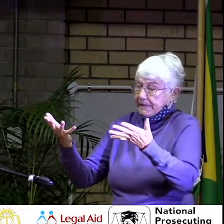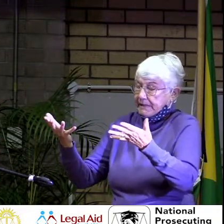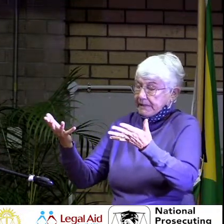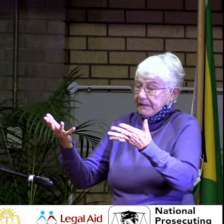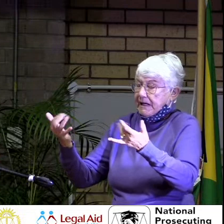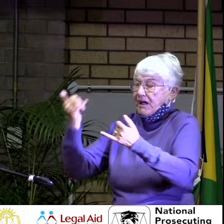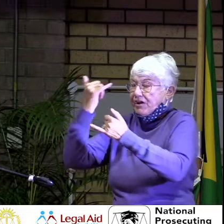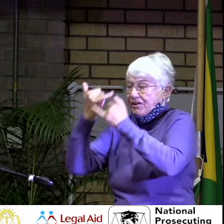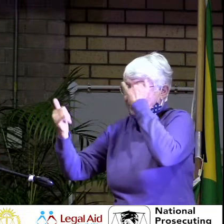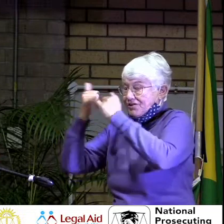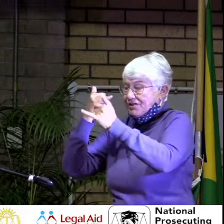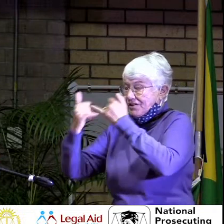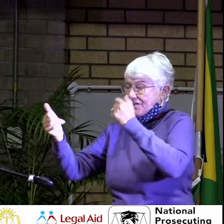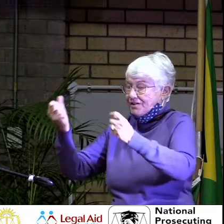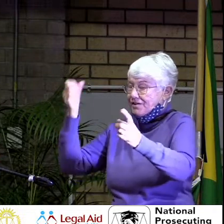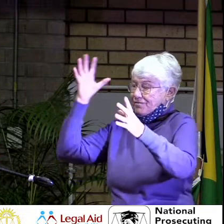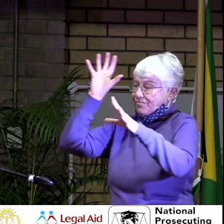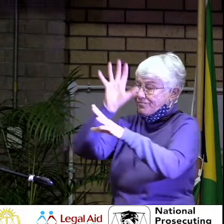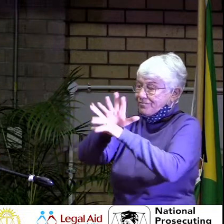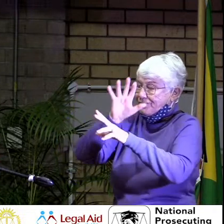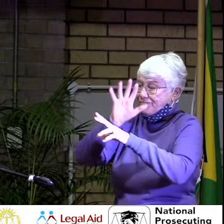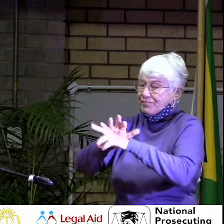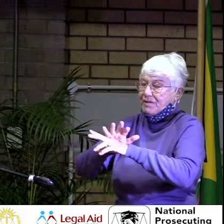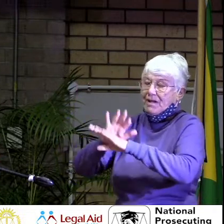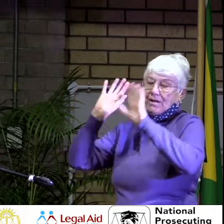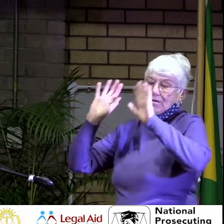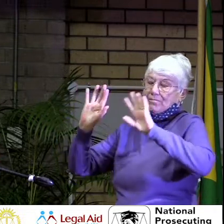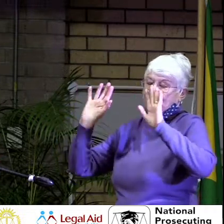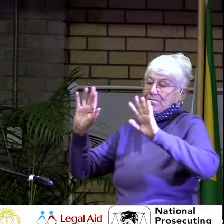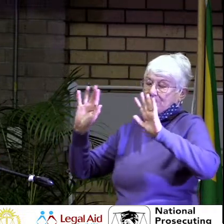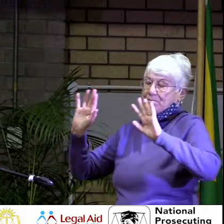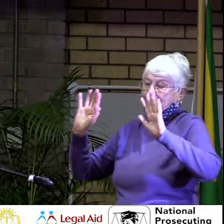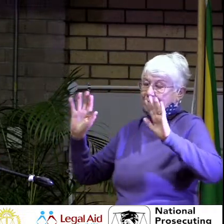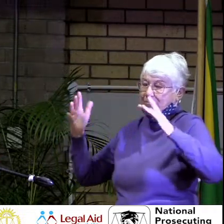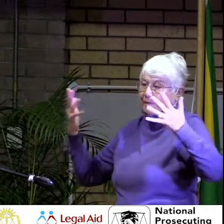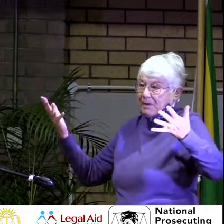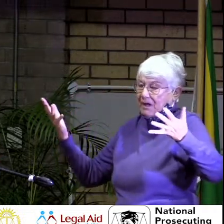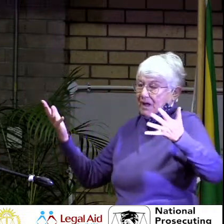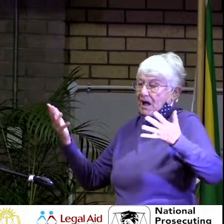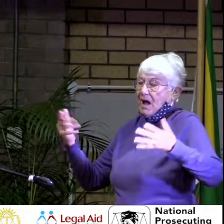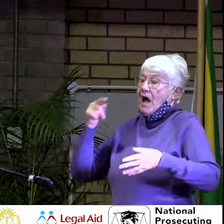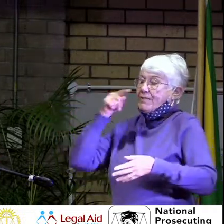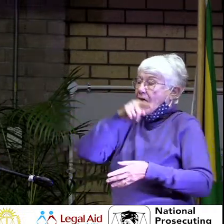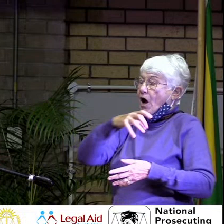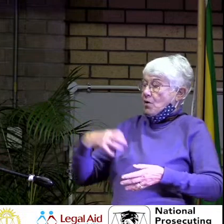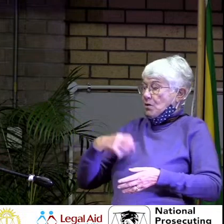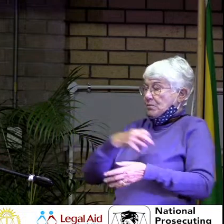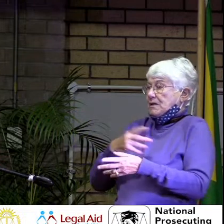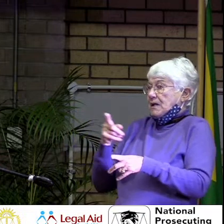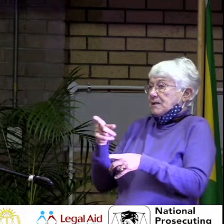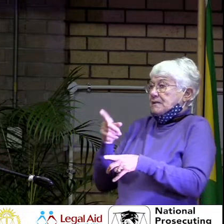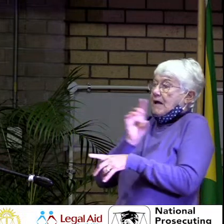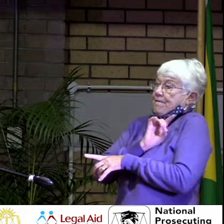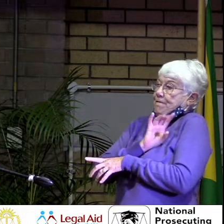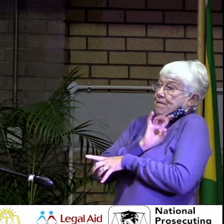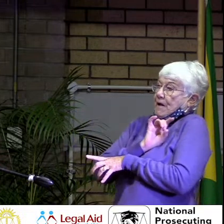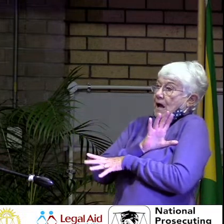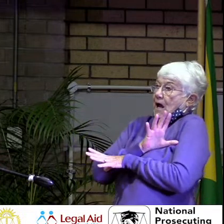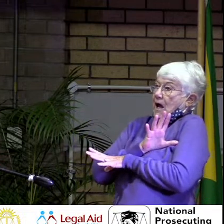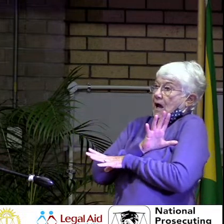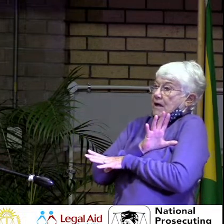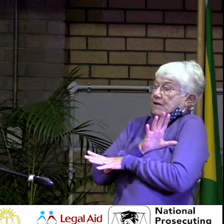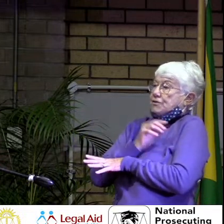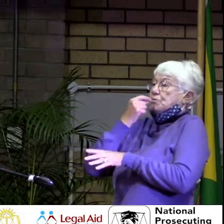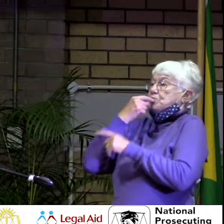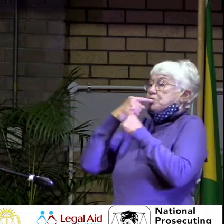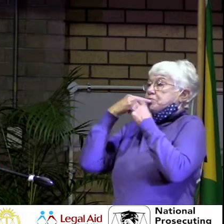waarom baie slagoffers onwillig is om teen die persoon wat hulle misbruik of aanrand op te tree, selfs nadat klagtes